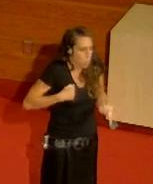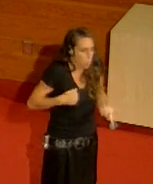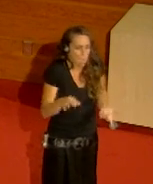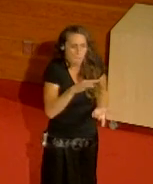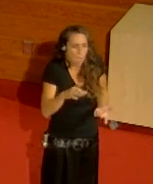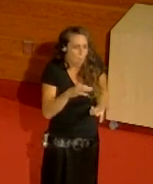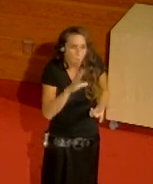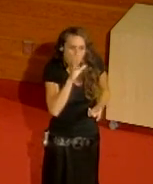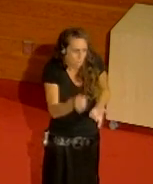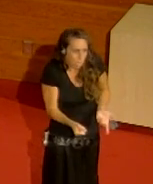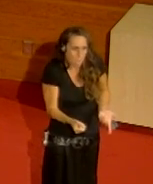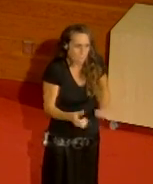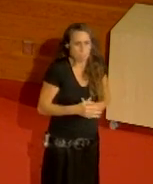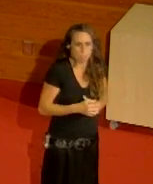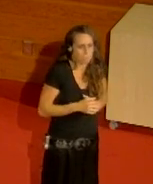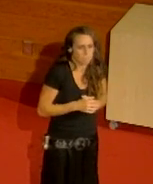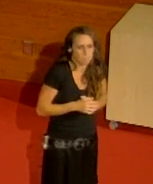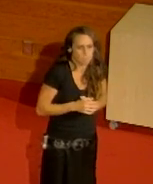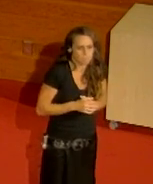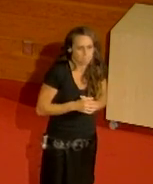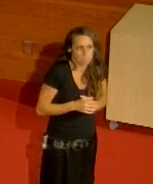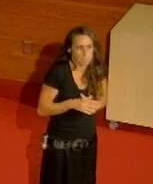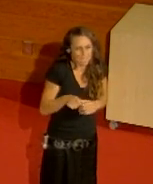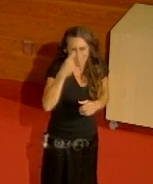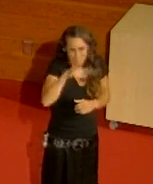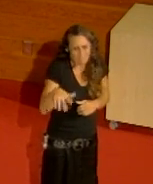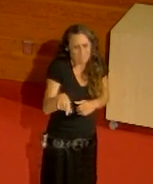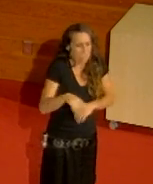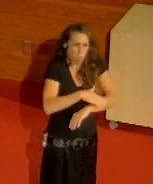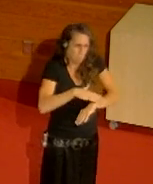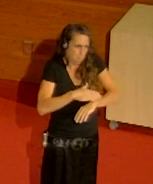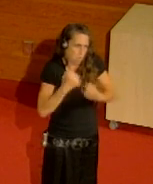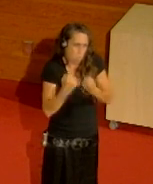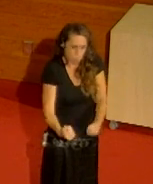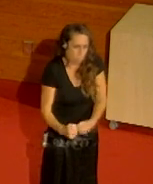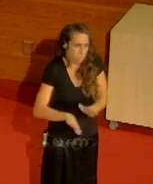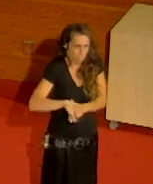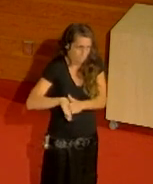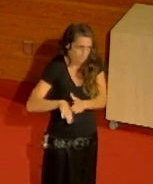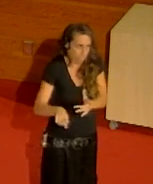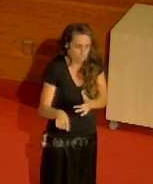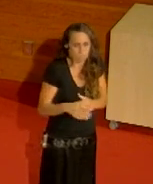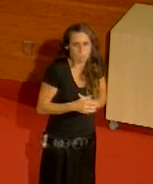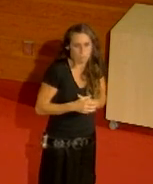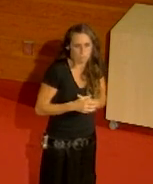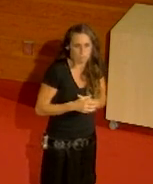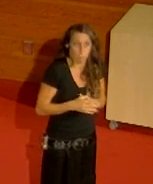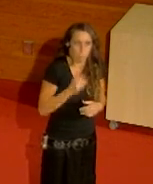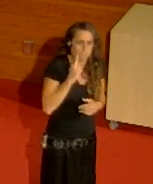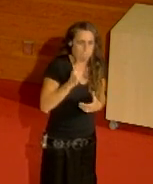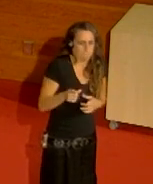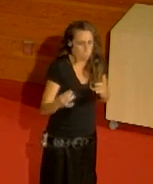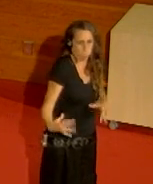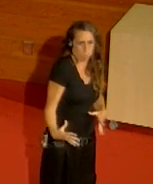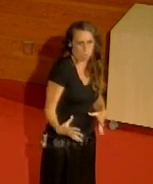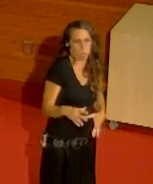Europea donde gobiernan la ultraderecha y donde Bueno pues la hay pilares de la